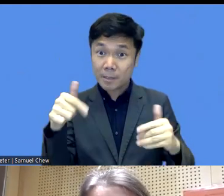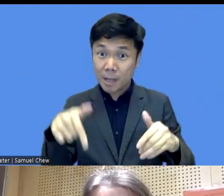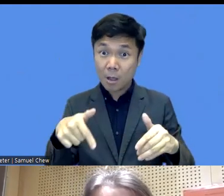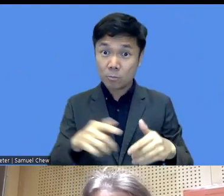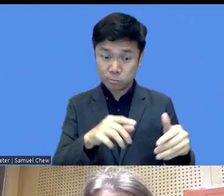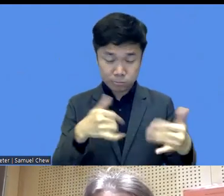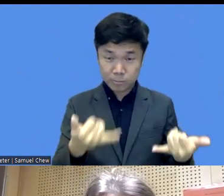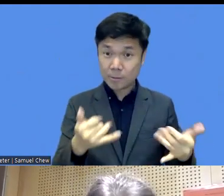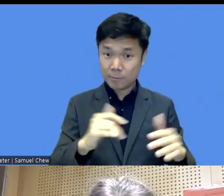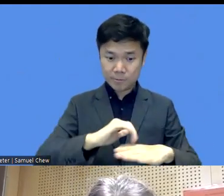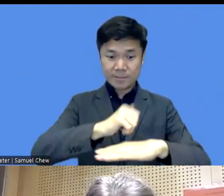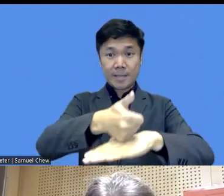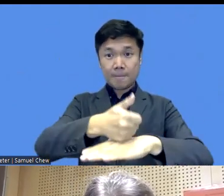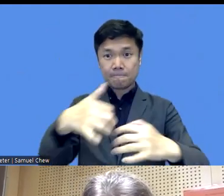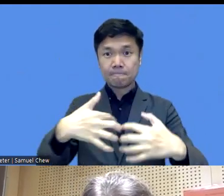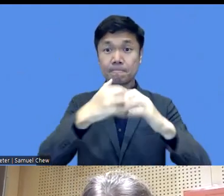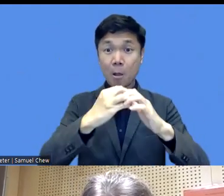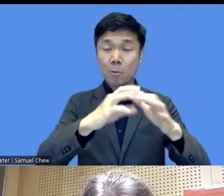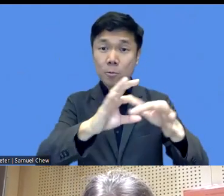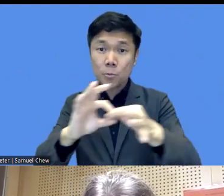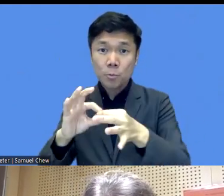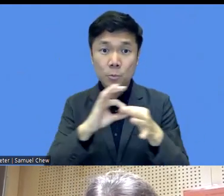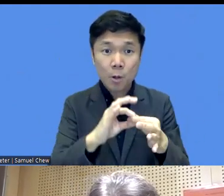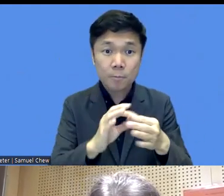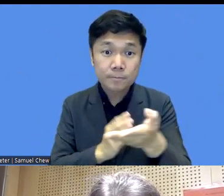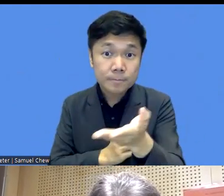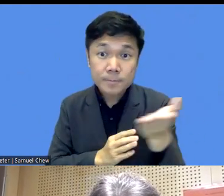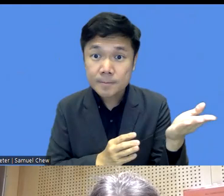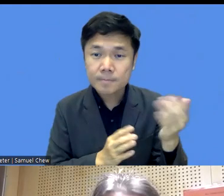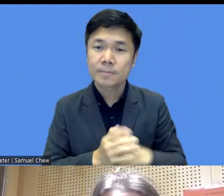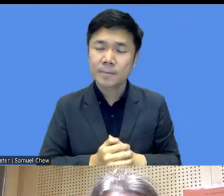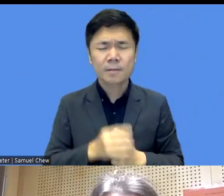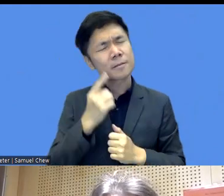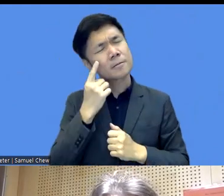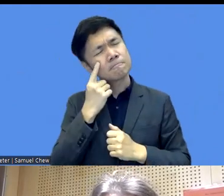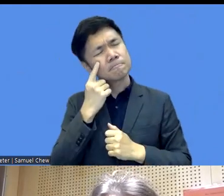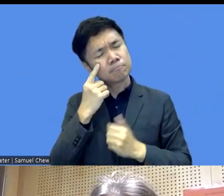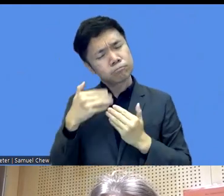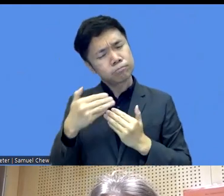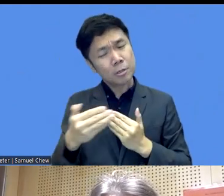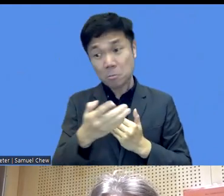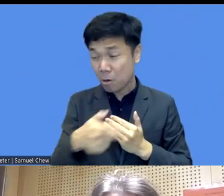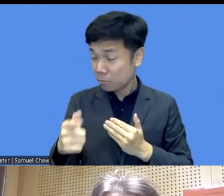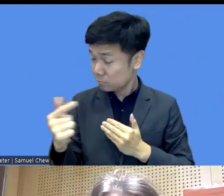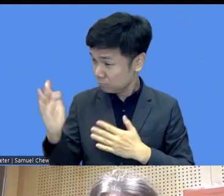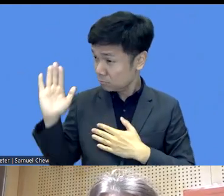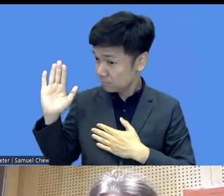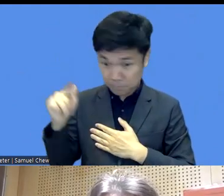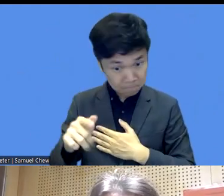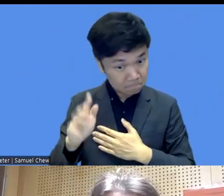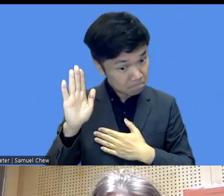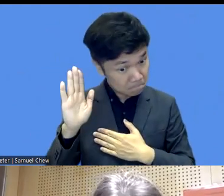pensar con toda la gente en línea hoy. ¿Cómo podemos usar